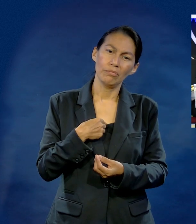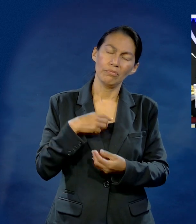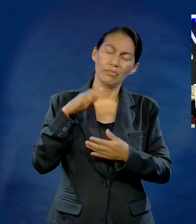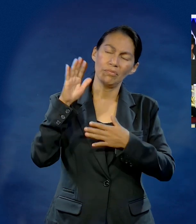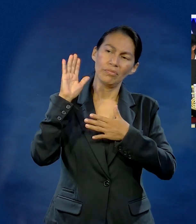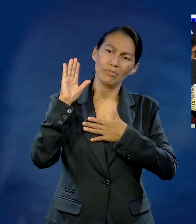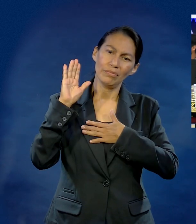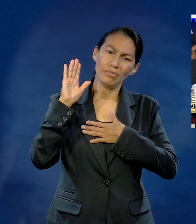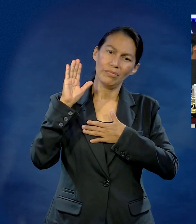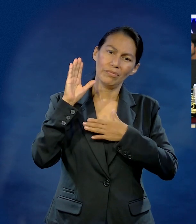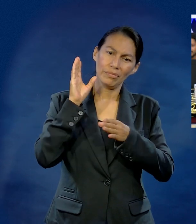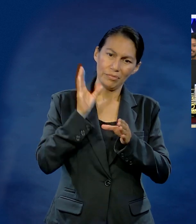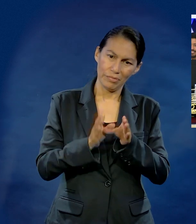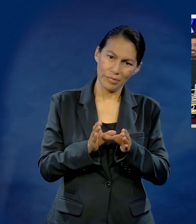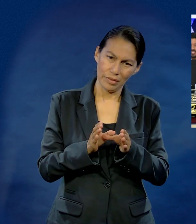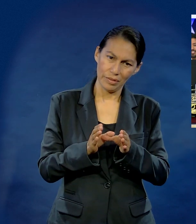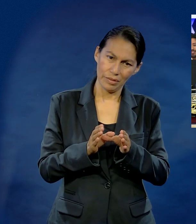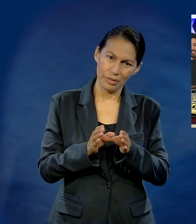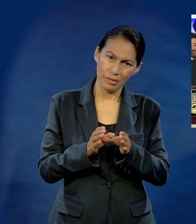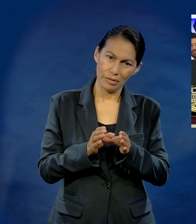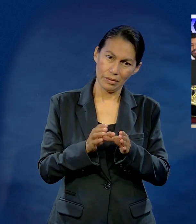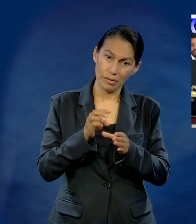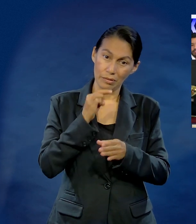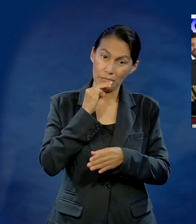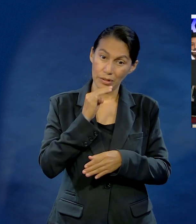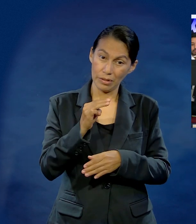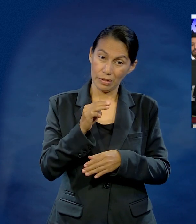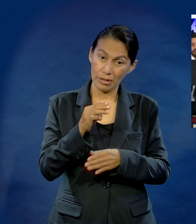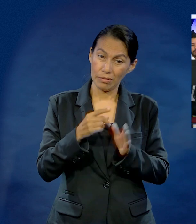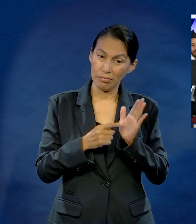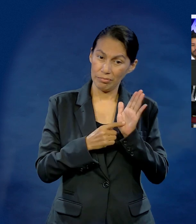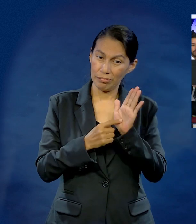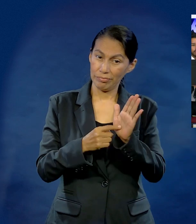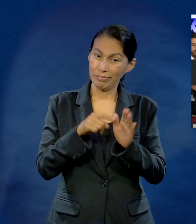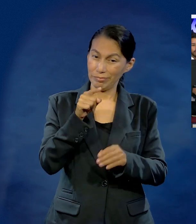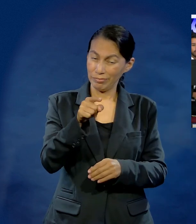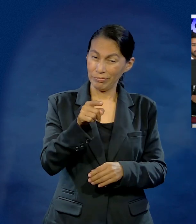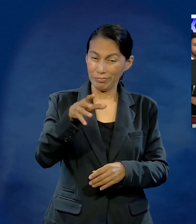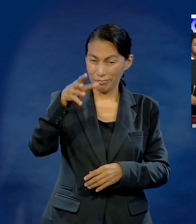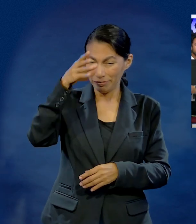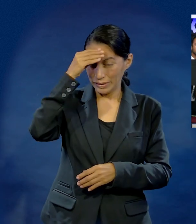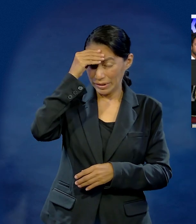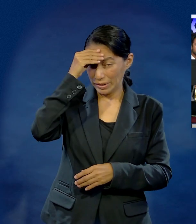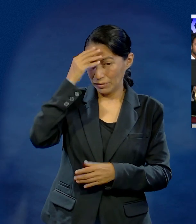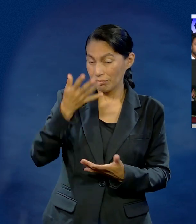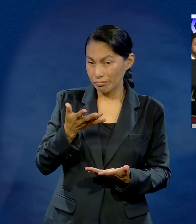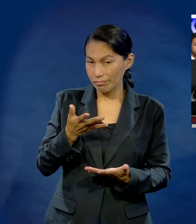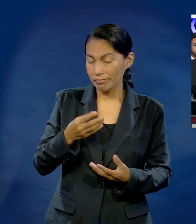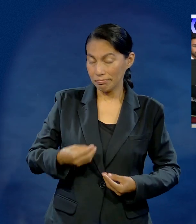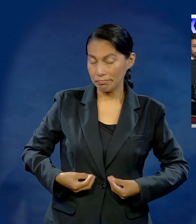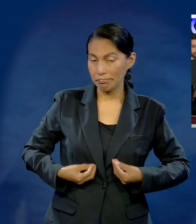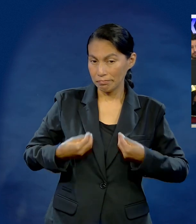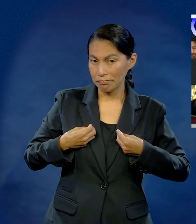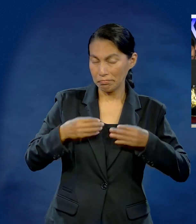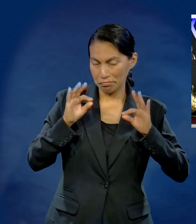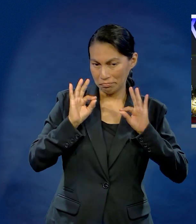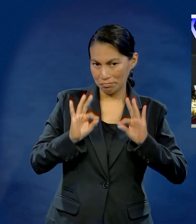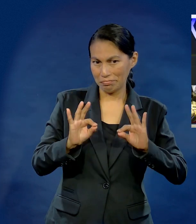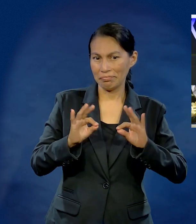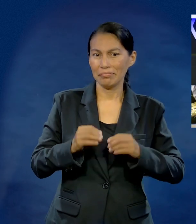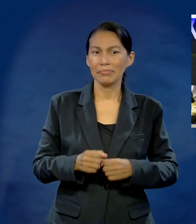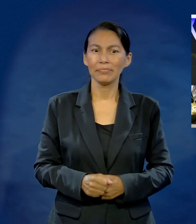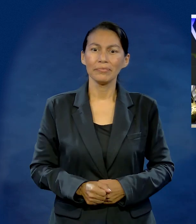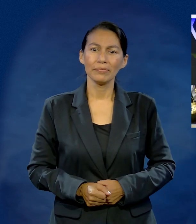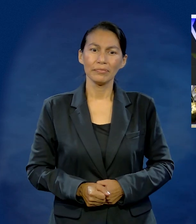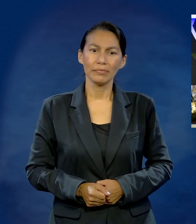El remanente esta mañana está aquí. Y hoy pretendo pagar esa promesa con la oración de